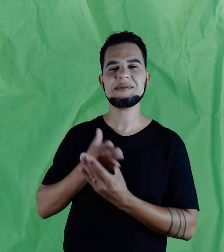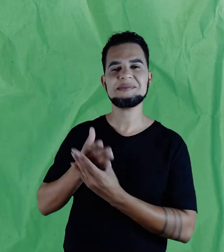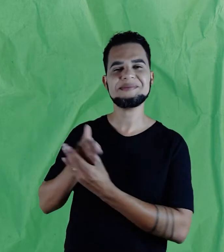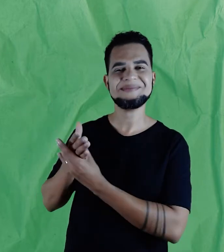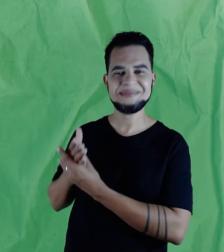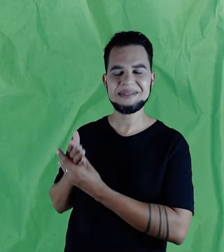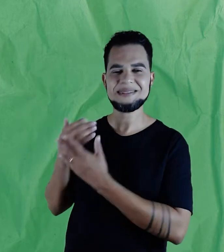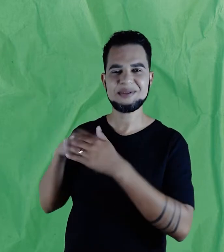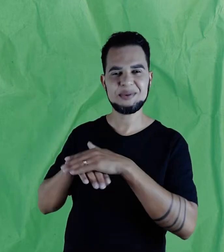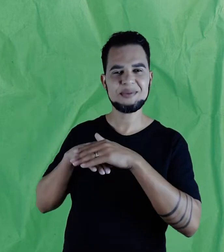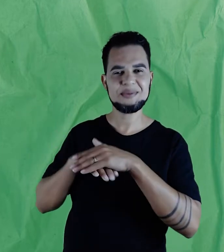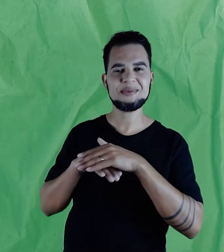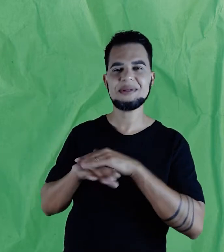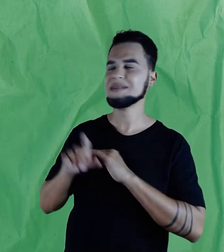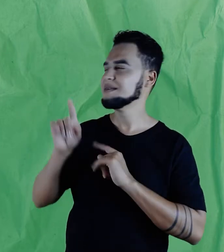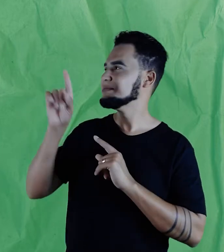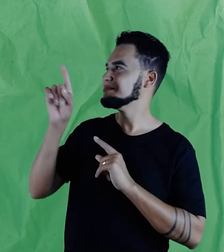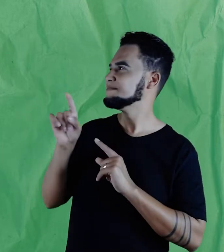poder guardar